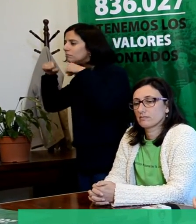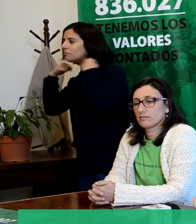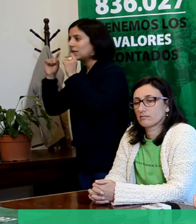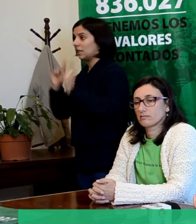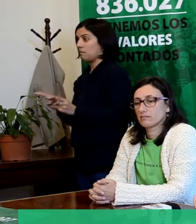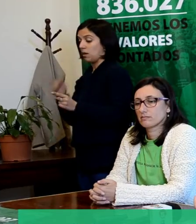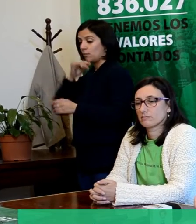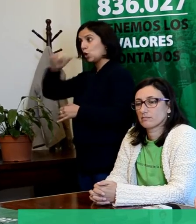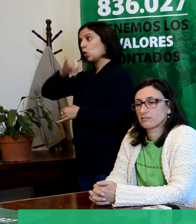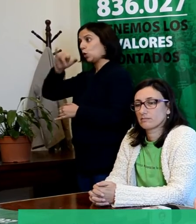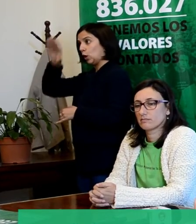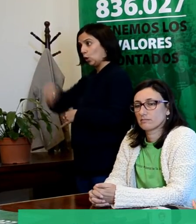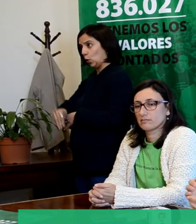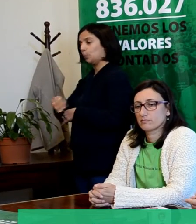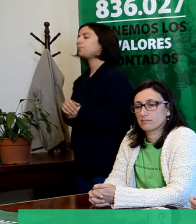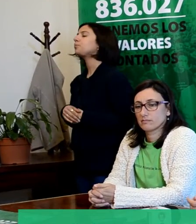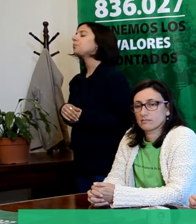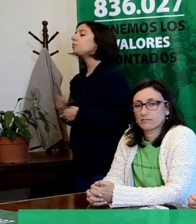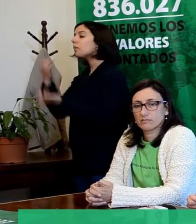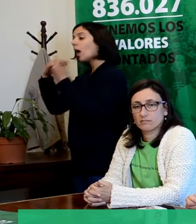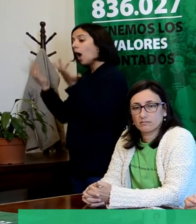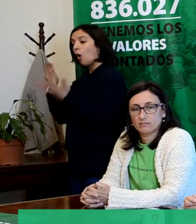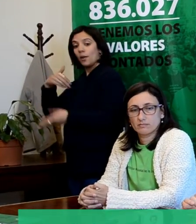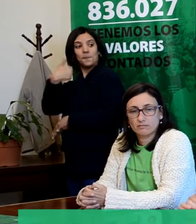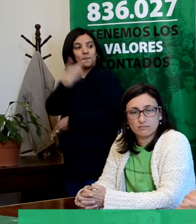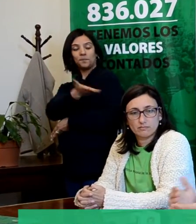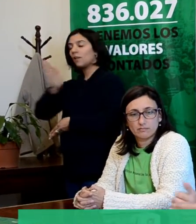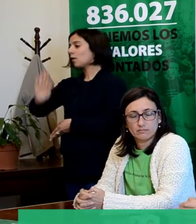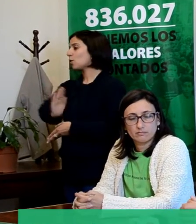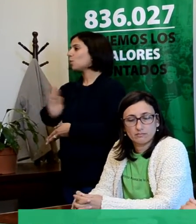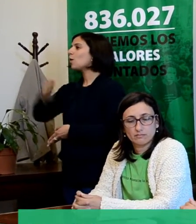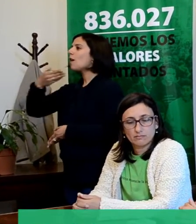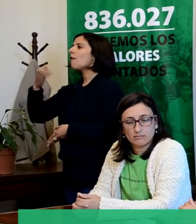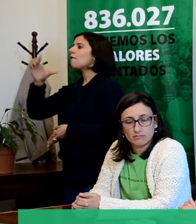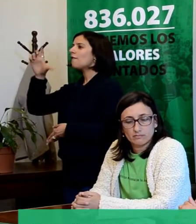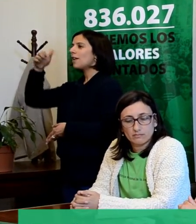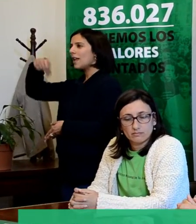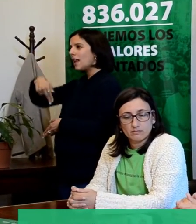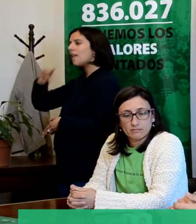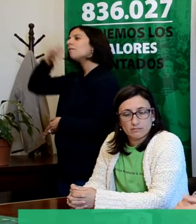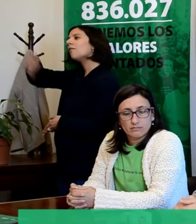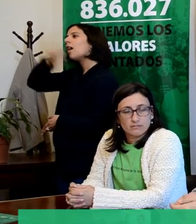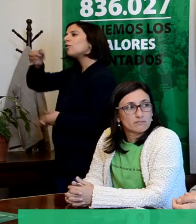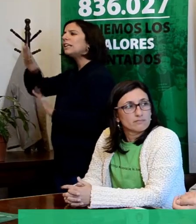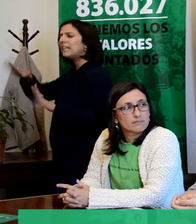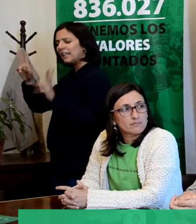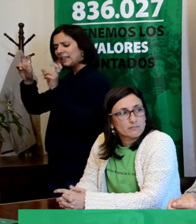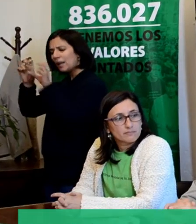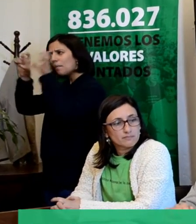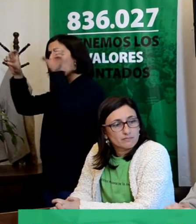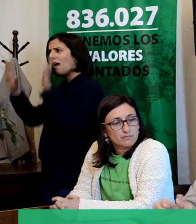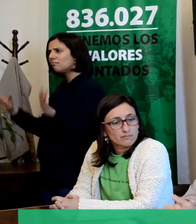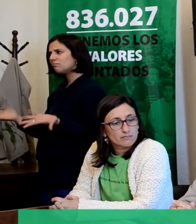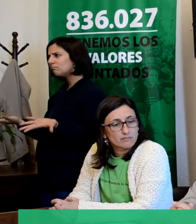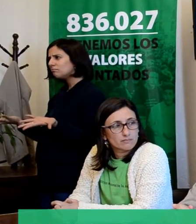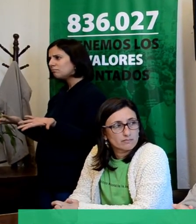equipo de Impulsa e INCO. Ahora la compañera Belén le va a hacer un poco de referencia al tema de la consigna que